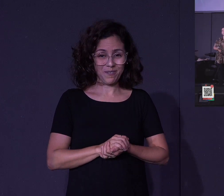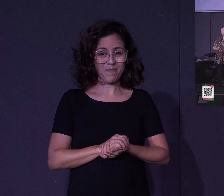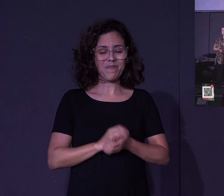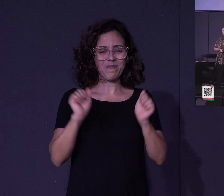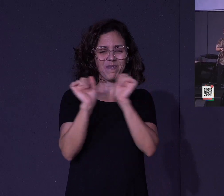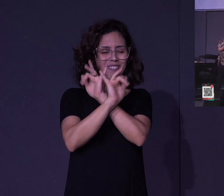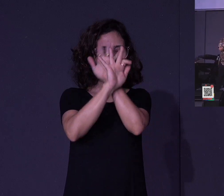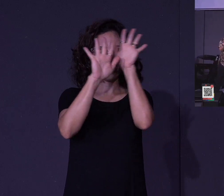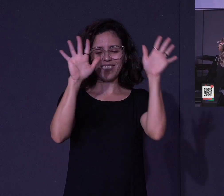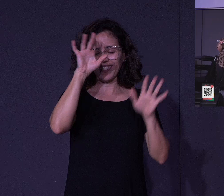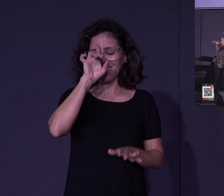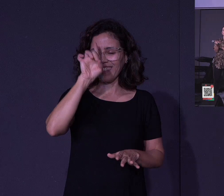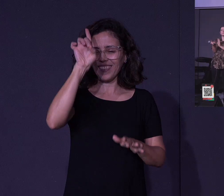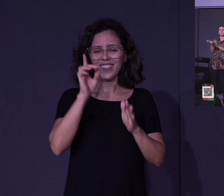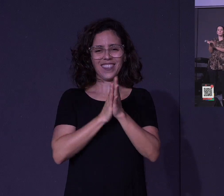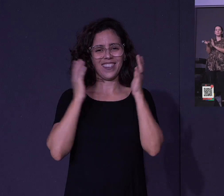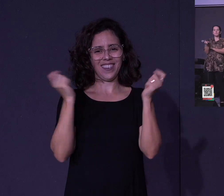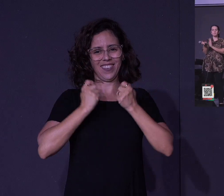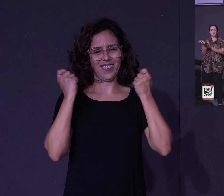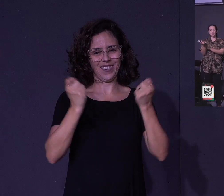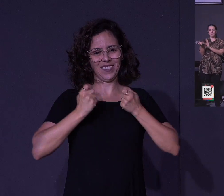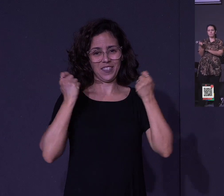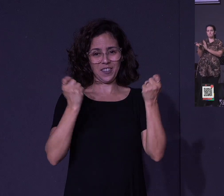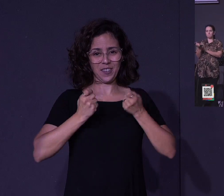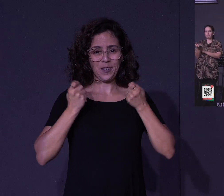Glória a Deus, aleluia.